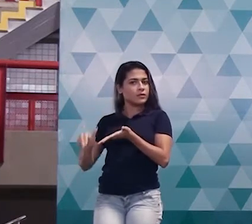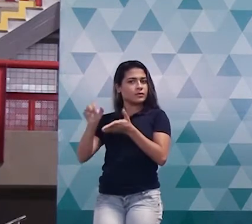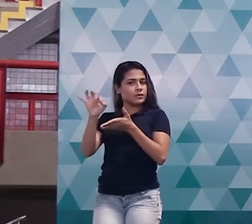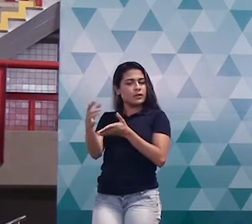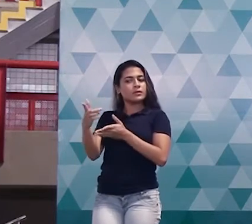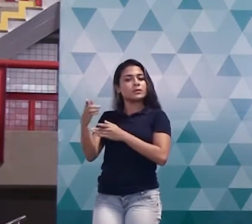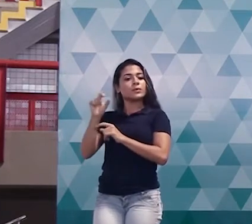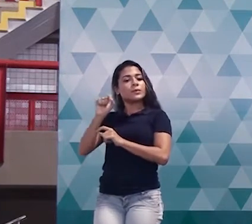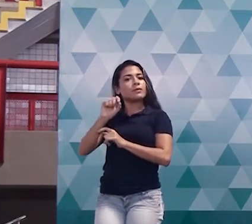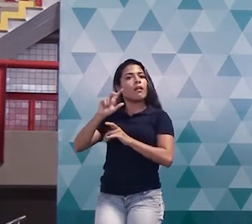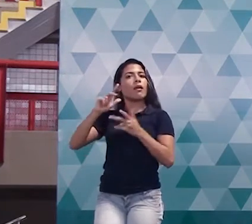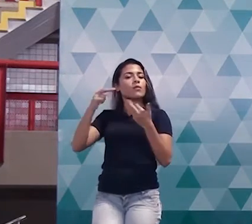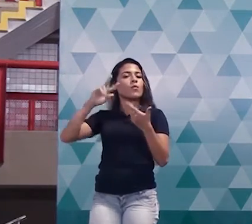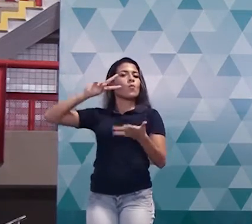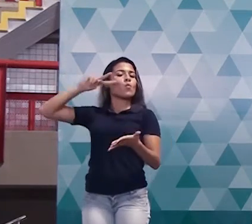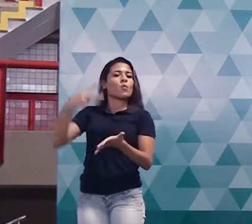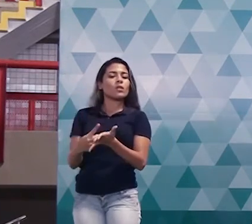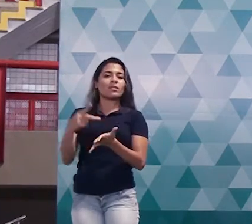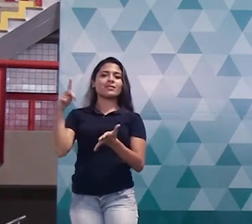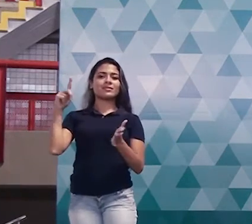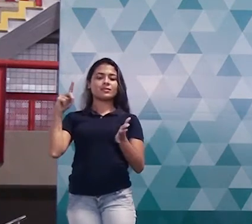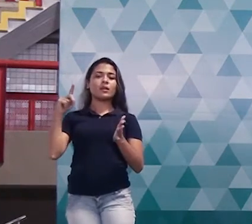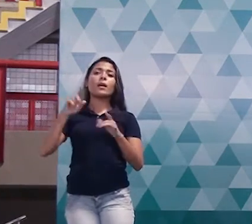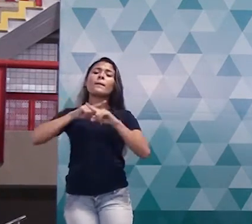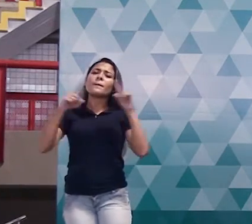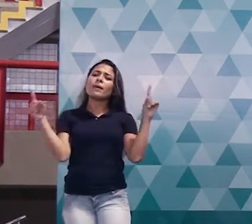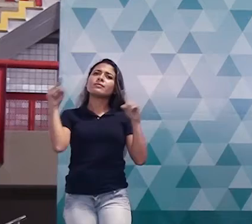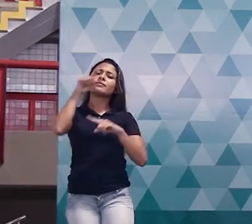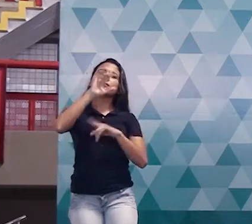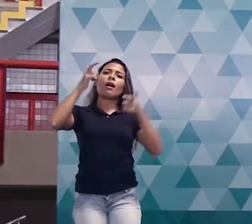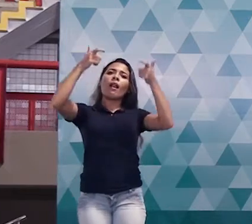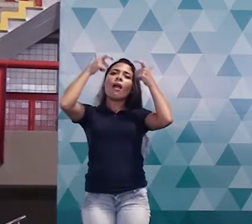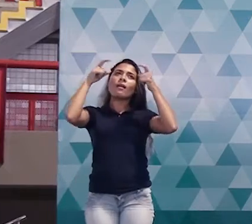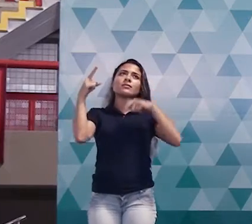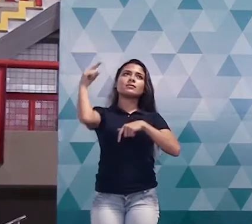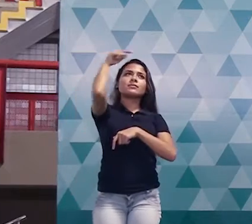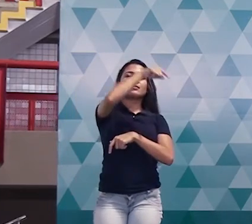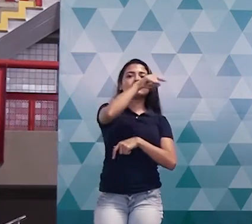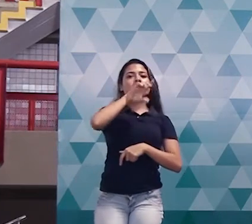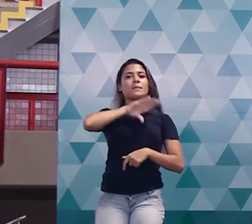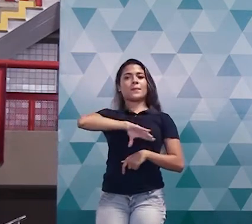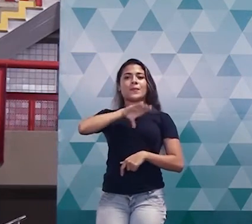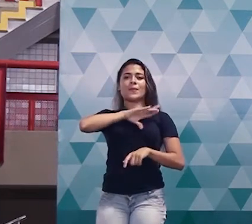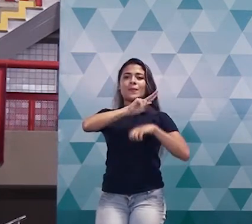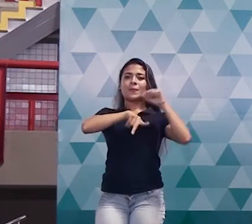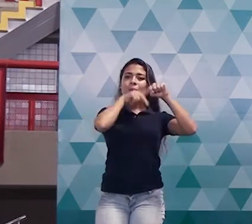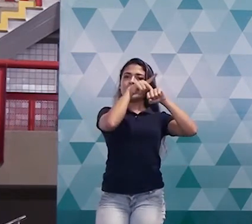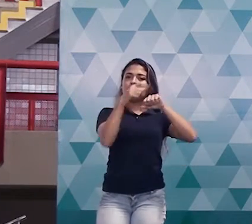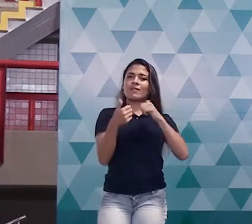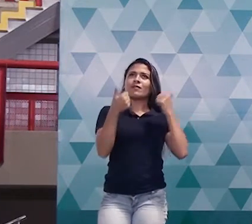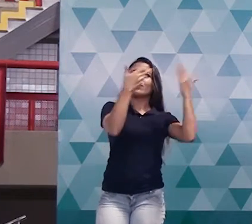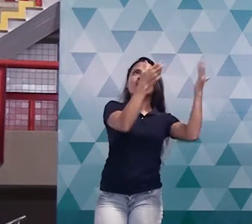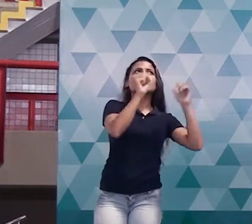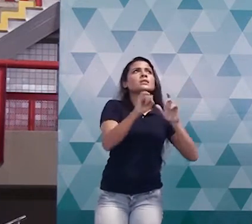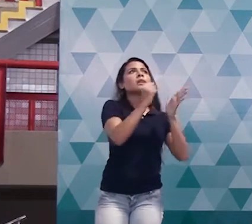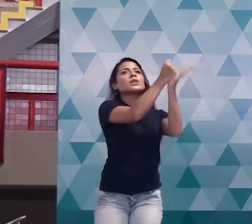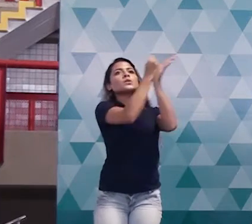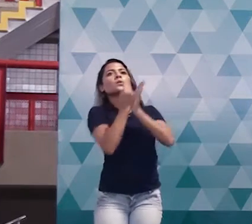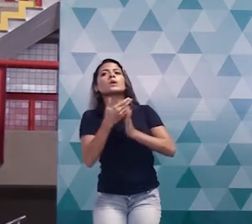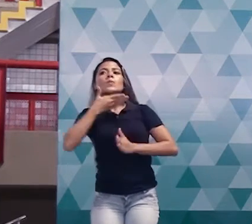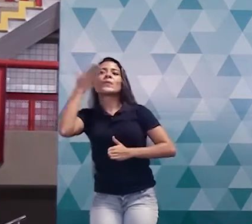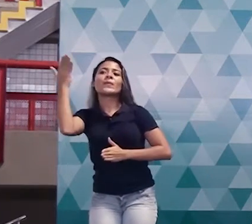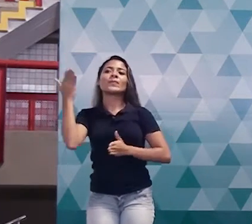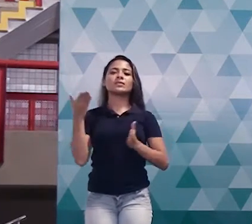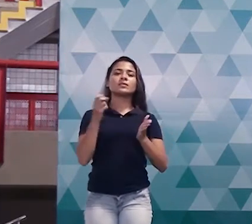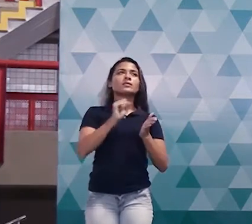hereditárias, mas o rei estava em Portugal. Se eu precisasse da ajuda de Portugal, se eu precisasse de dinheiro,